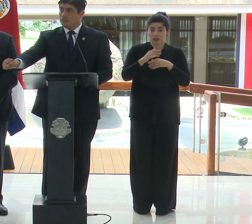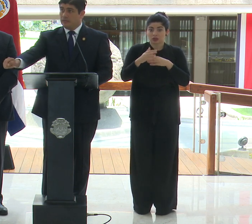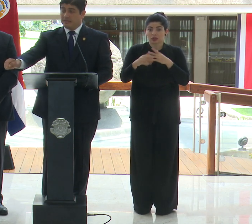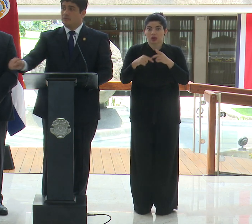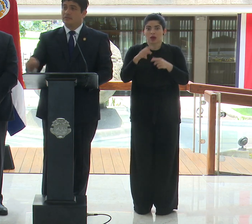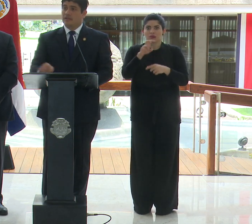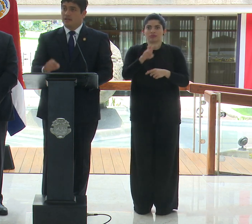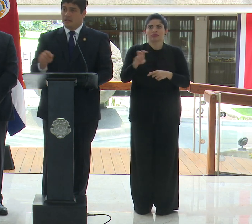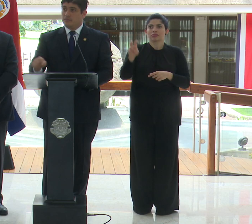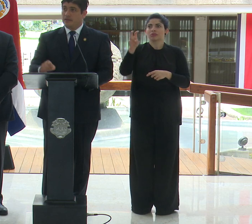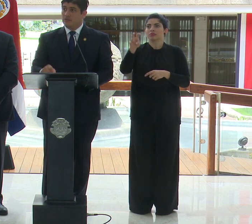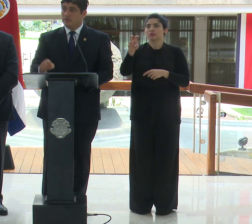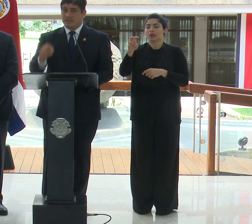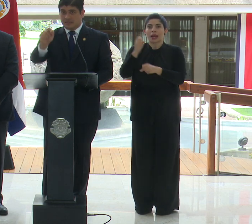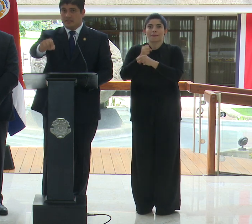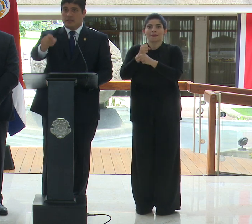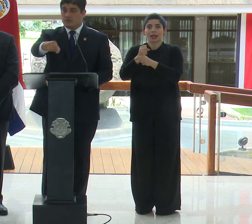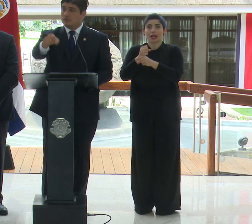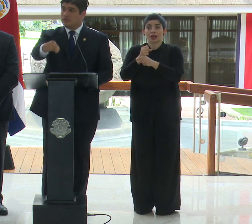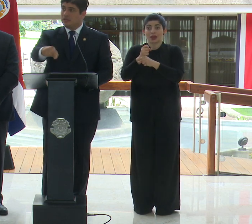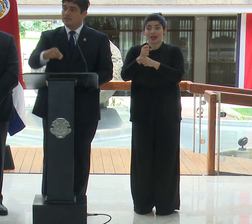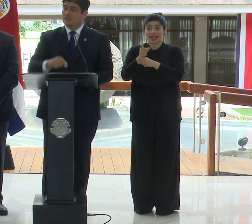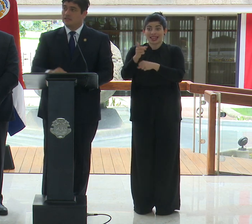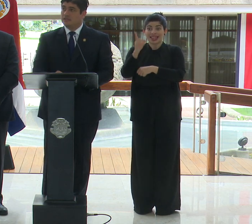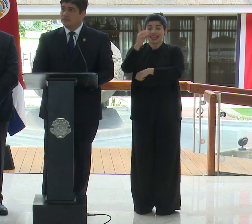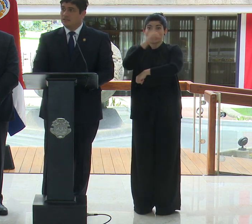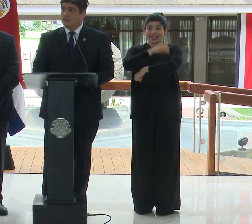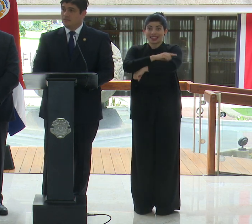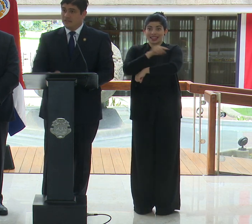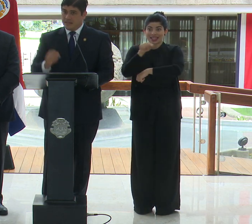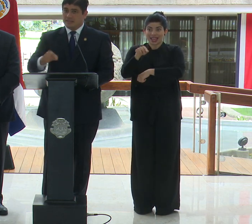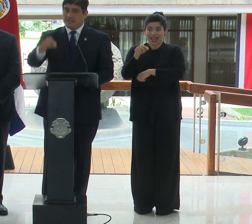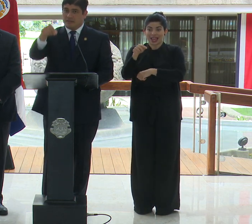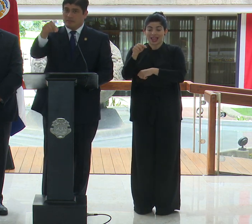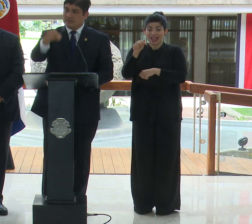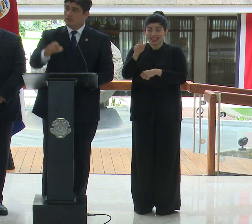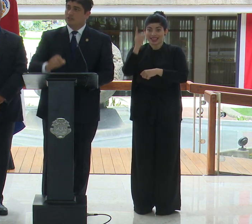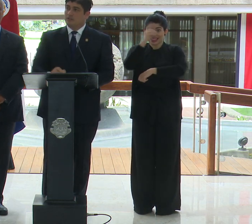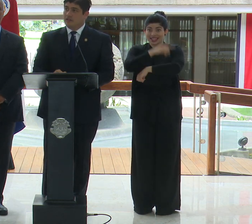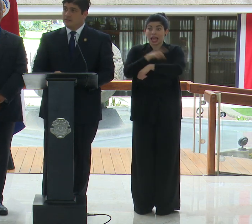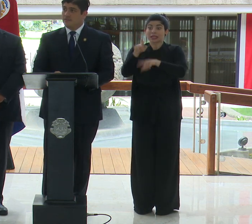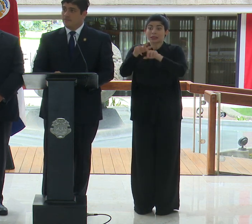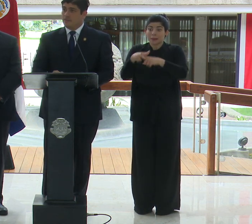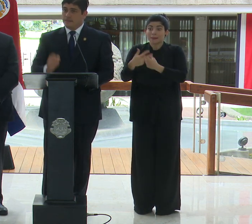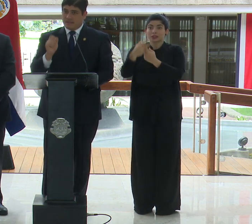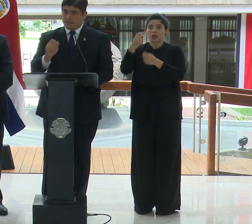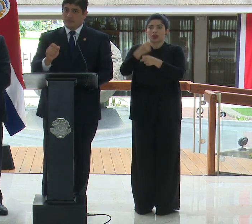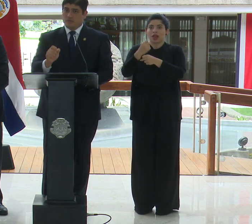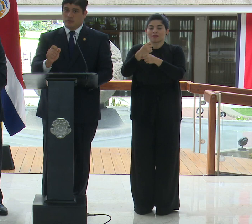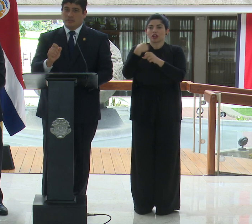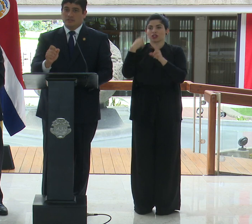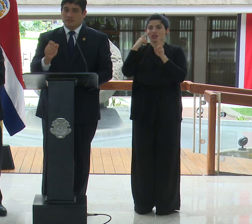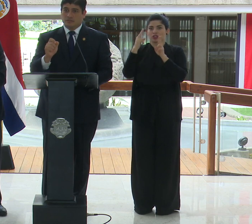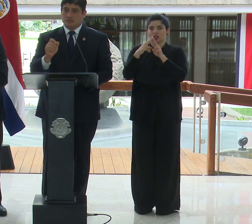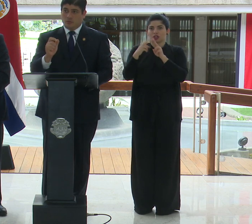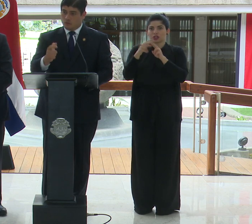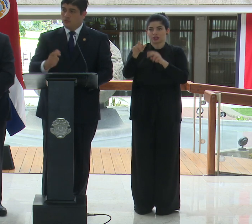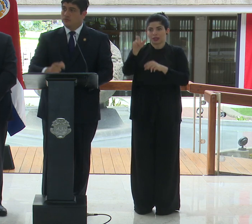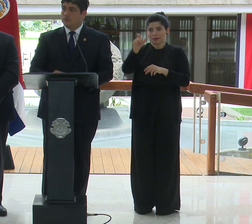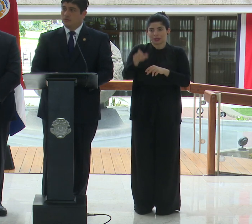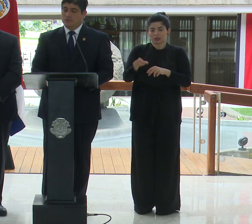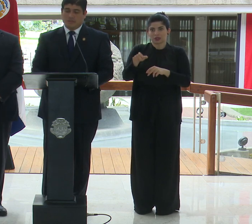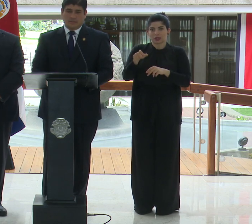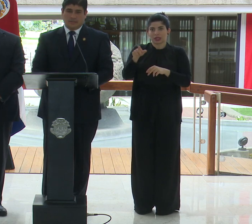brincó directamente al empleo. Y ese día conocí a esa, el día que estaba empezando a trabajar, esa persona